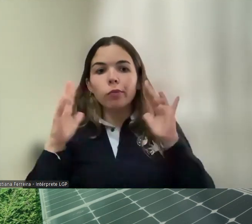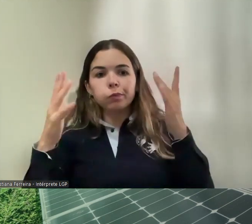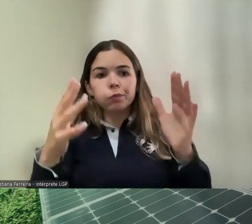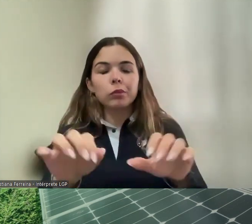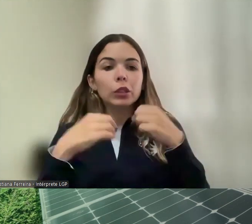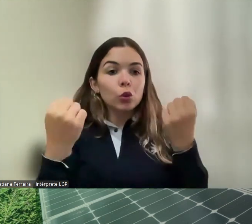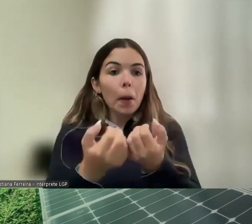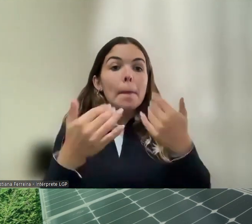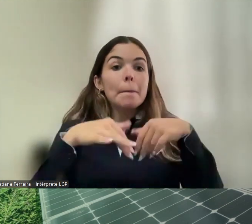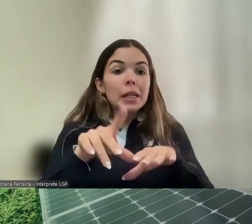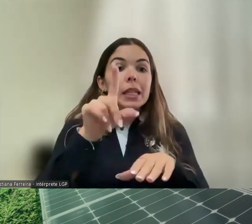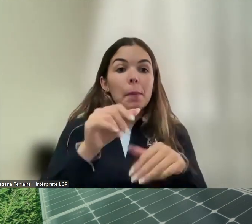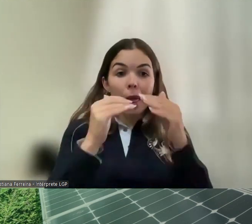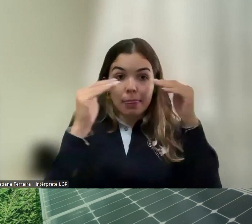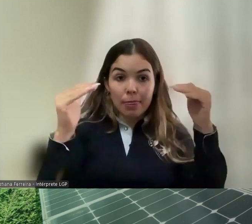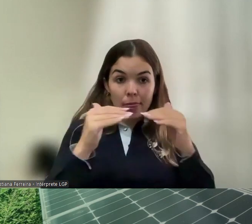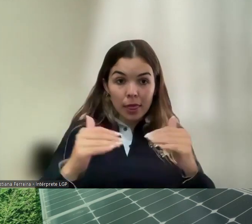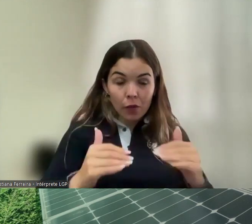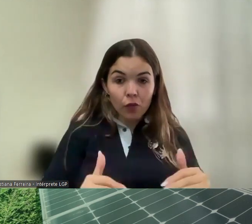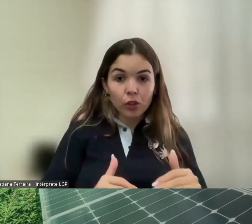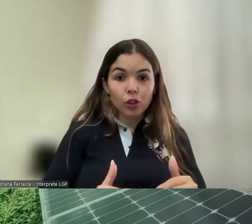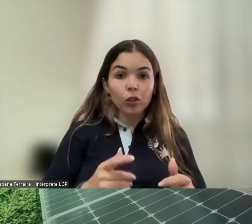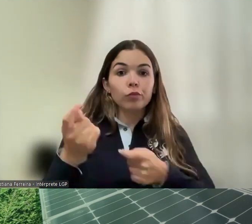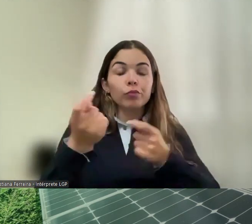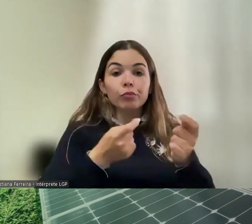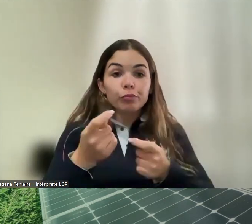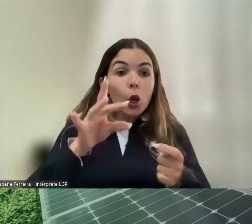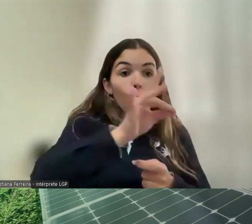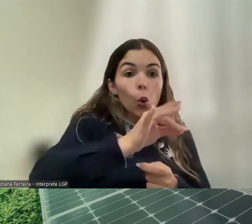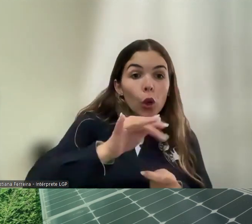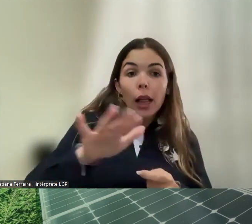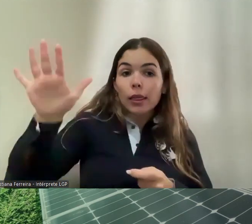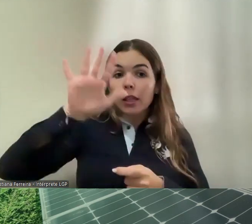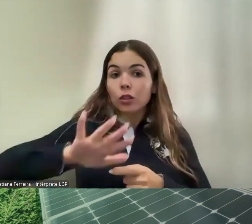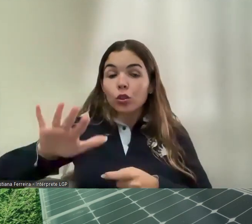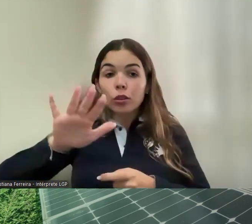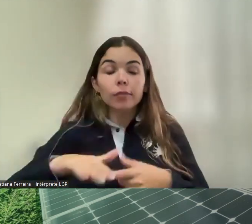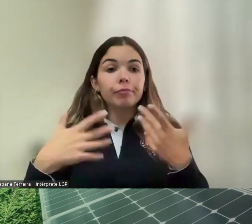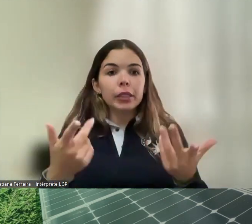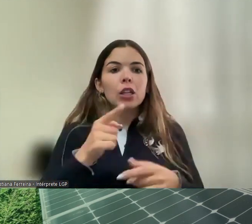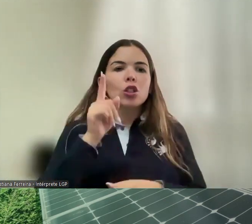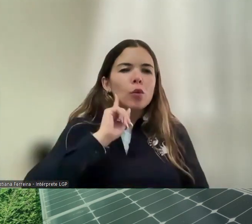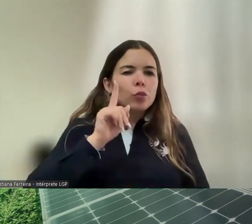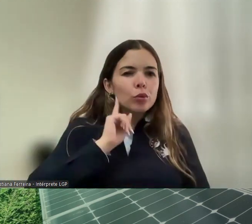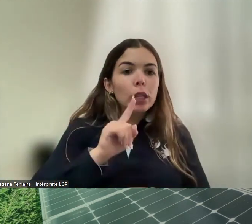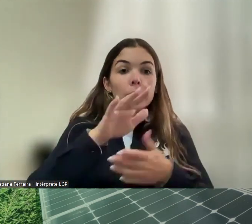colaborações entre diferentes níveis de governação, local, regional, nacional. E isto é muito relevante a nível do planeamento